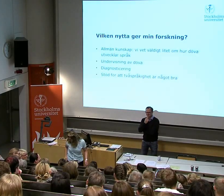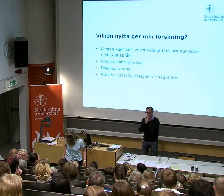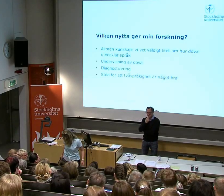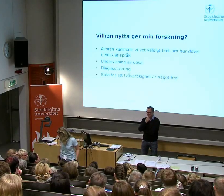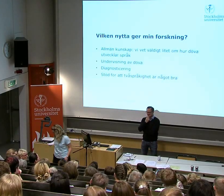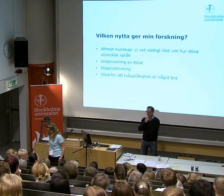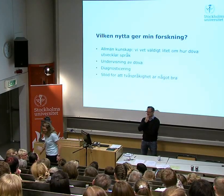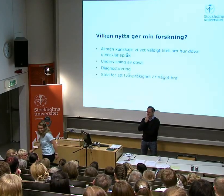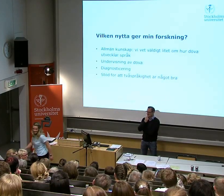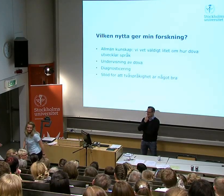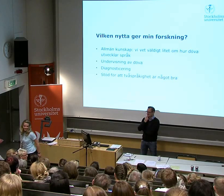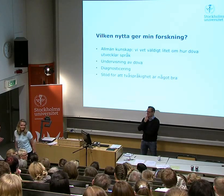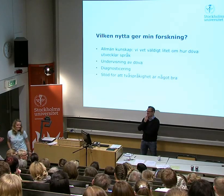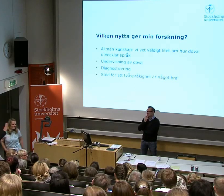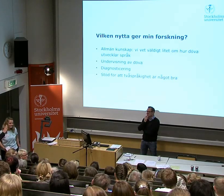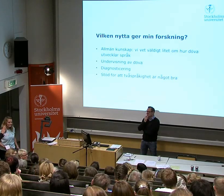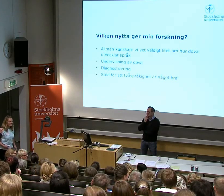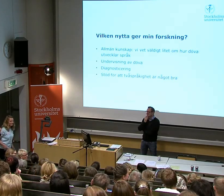Hur lång tid tog det för dig att bli klar med hela